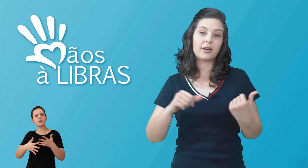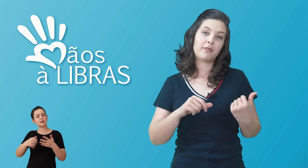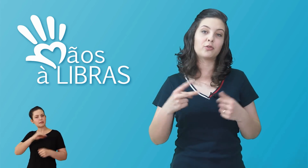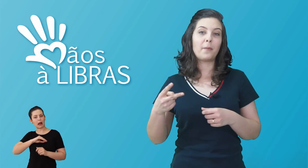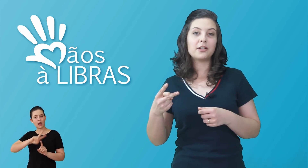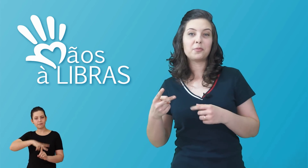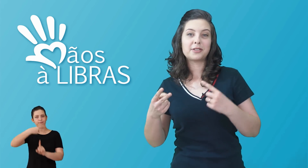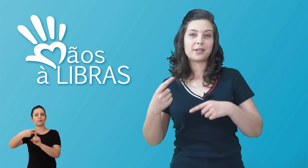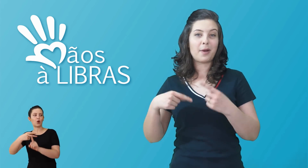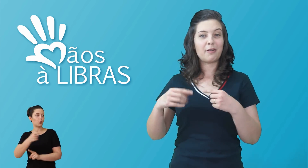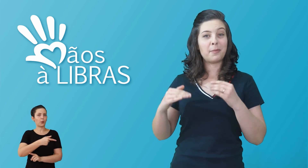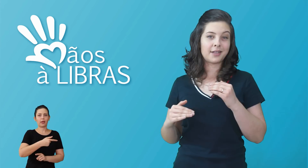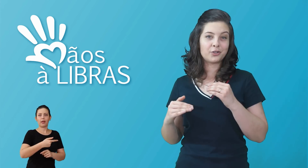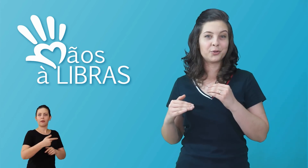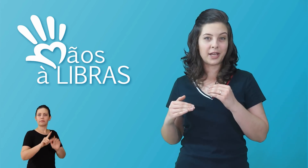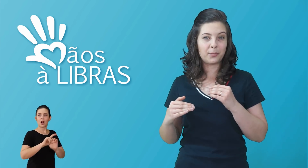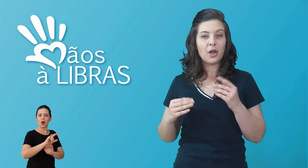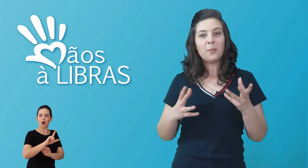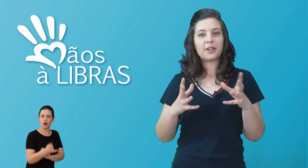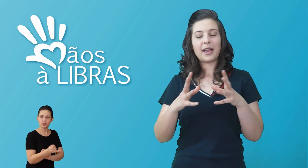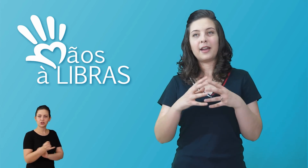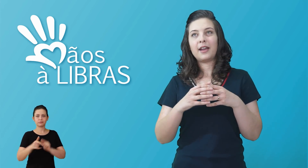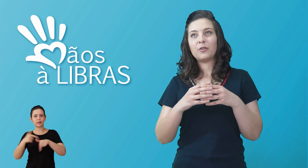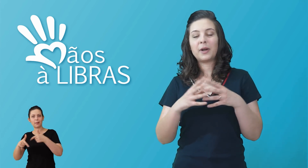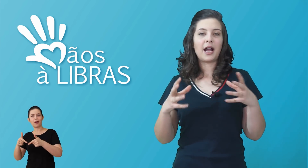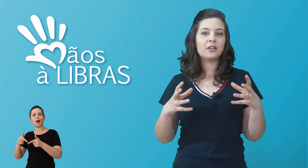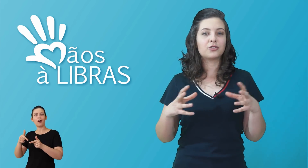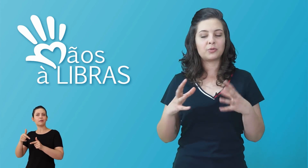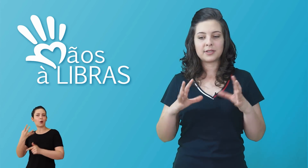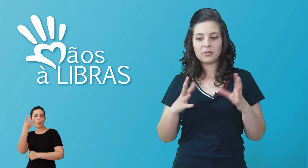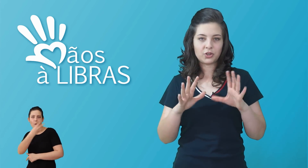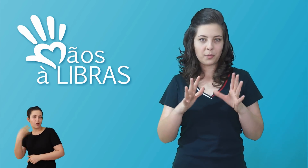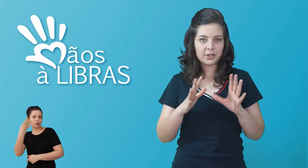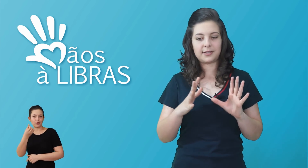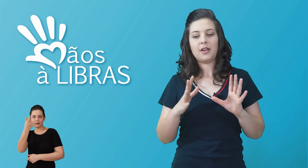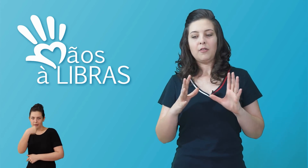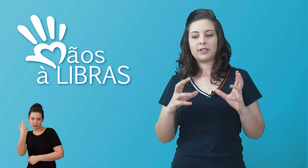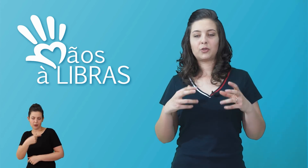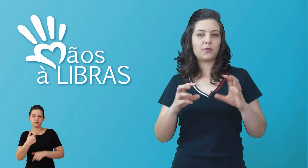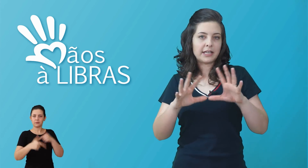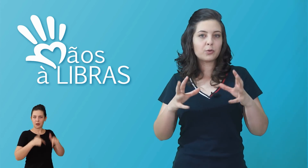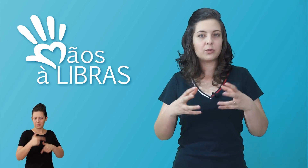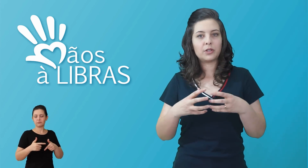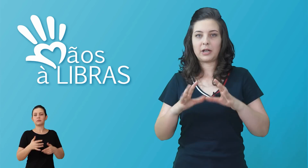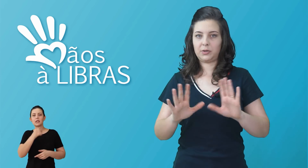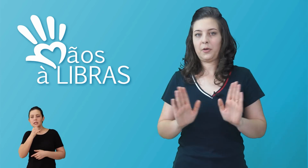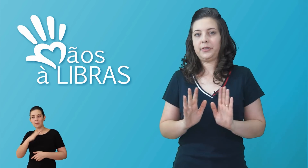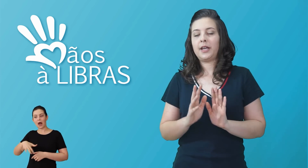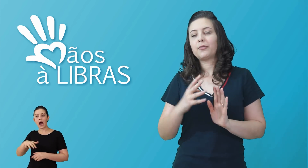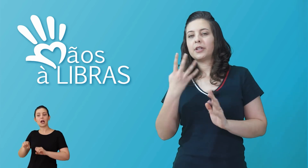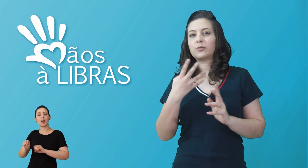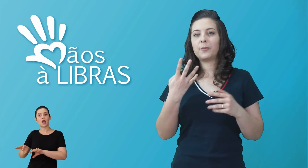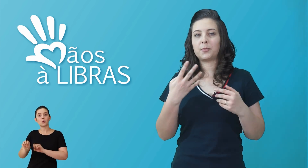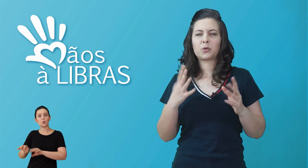dobro do que eu ganhava no comércio, mas eu trabalhava metade do tempo. Porque o mercado de atuação geralmente é assim. Se você atua no educacional,